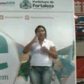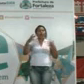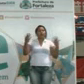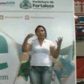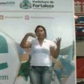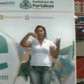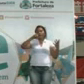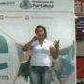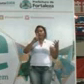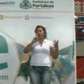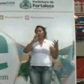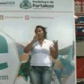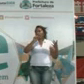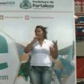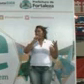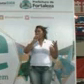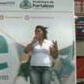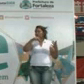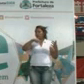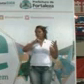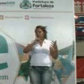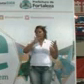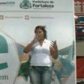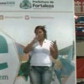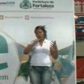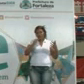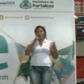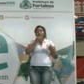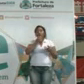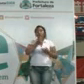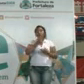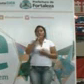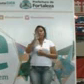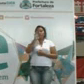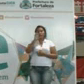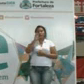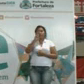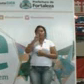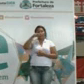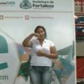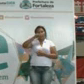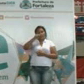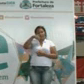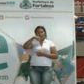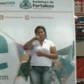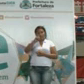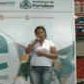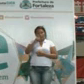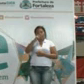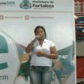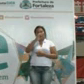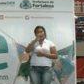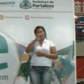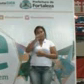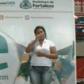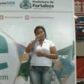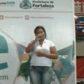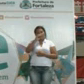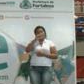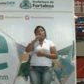modernista. 1902, Fernando Pessoa já é modernista. Onde é esse lugar onde tudo é